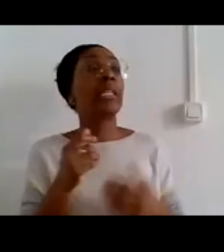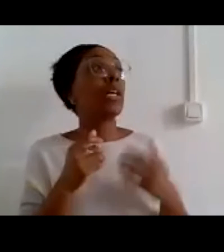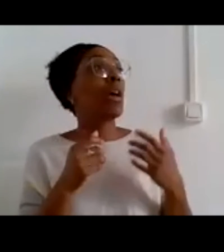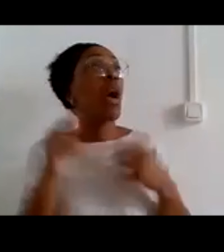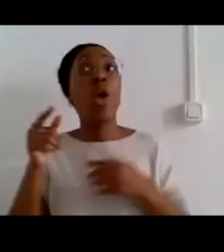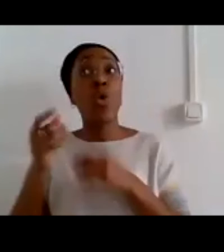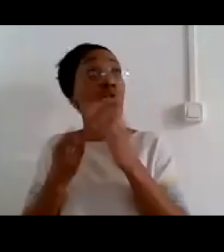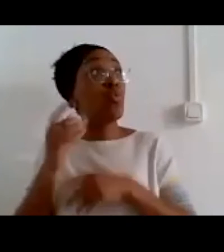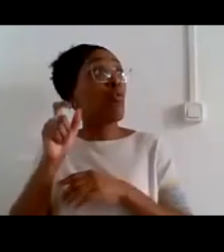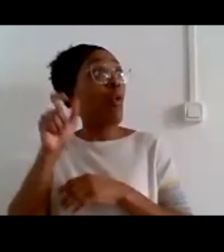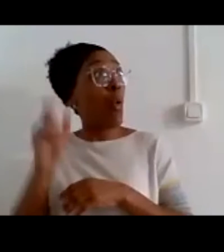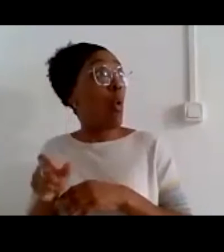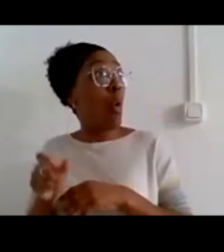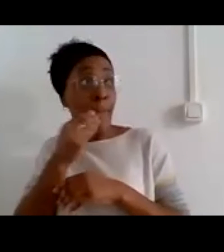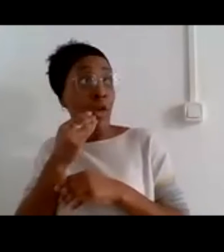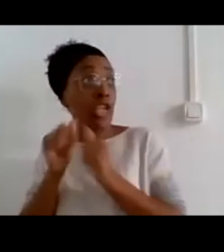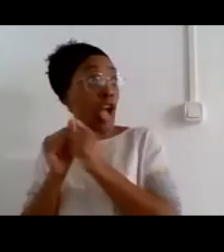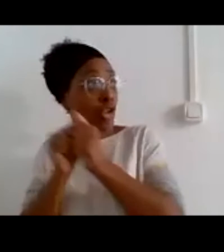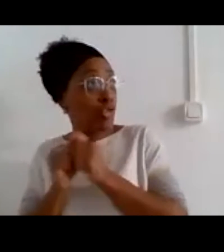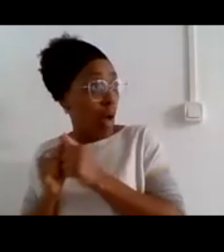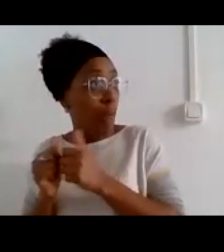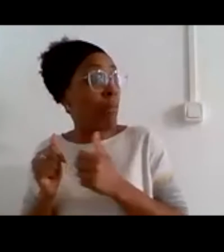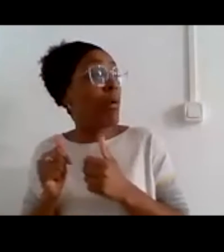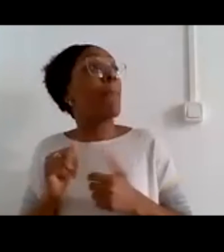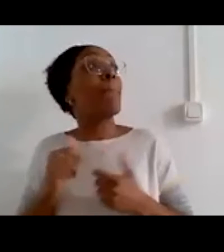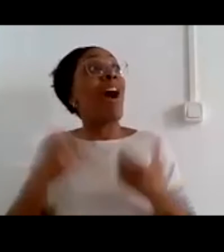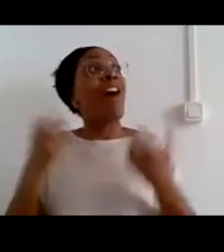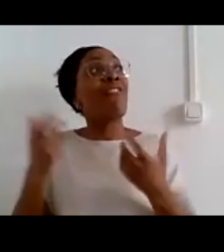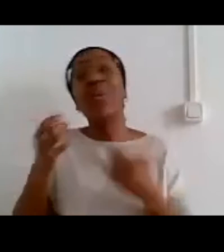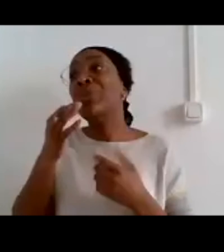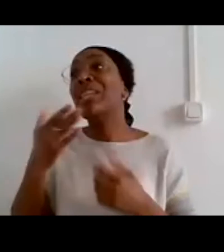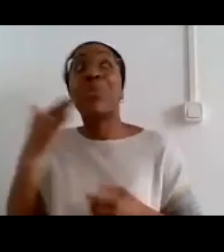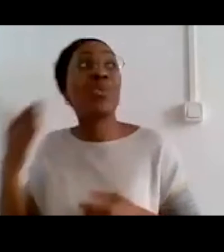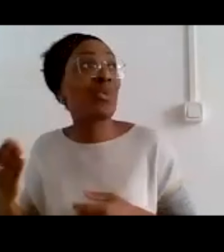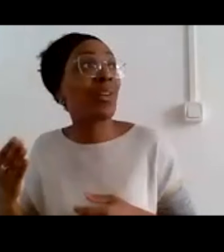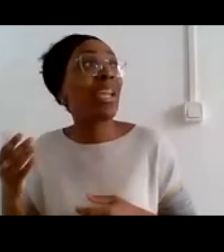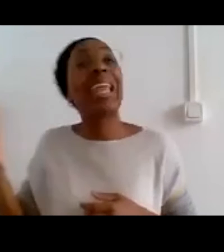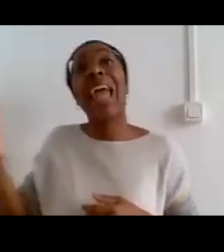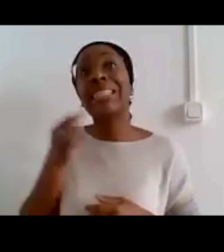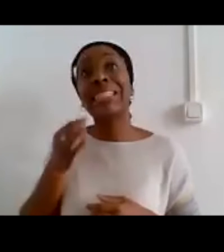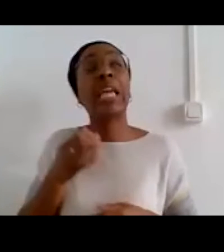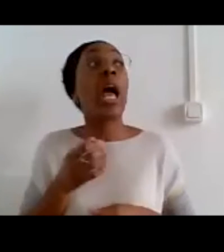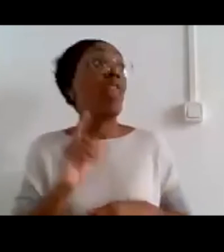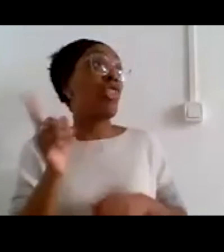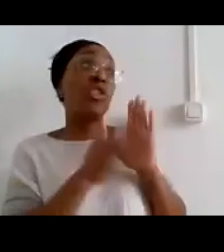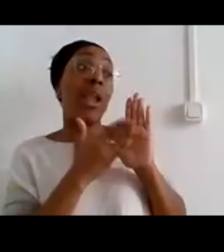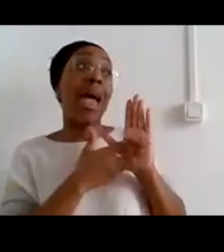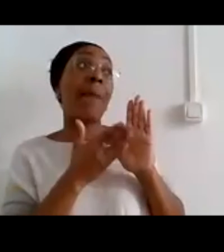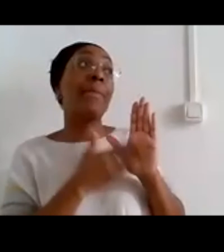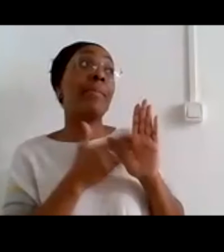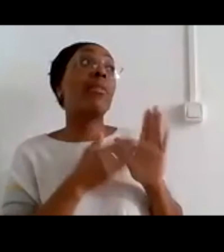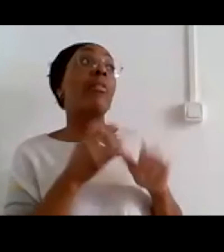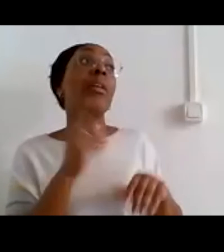«Il a mangé avec nous ce midi et puis quand on a voulu aller lui dire bonjour, bah, il a dit, comme quoi dans la Bible, c'est marqué qu'il faut se saluer par un